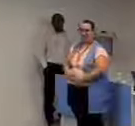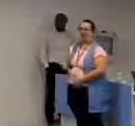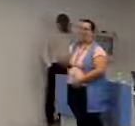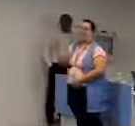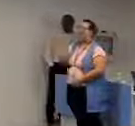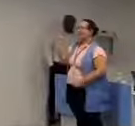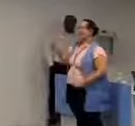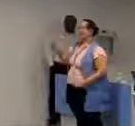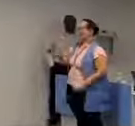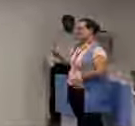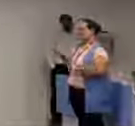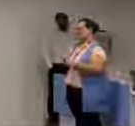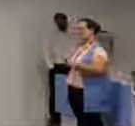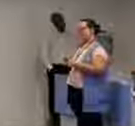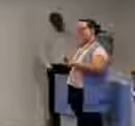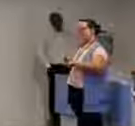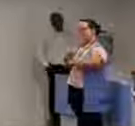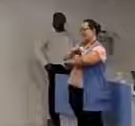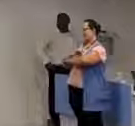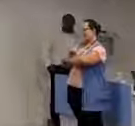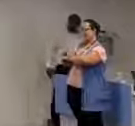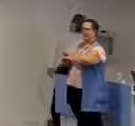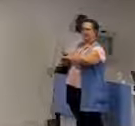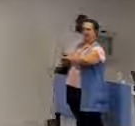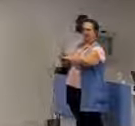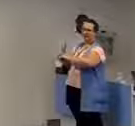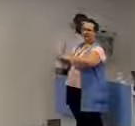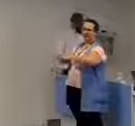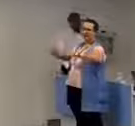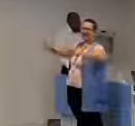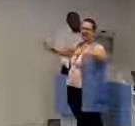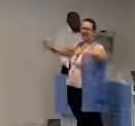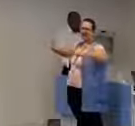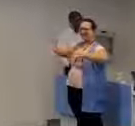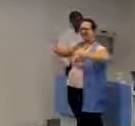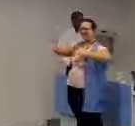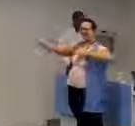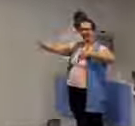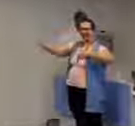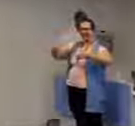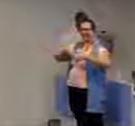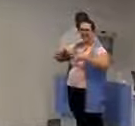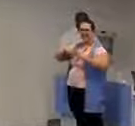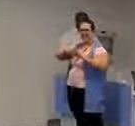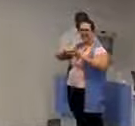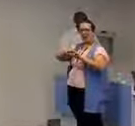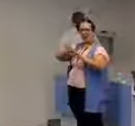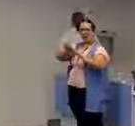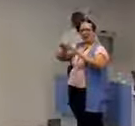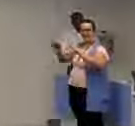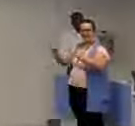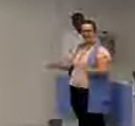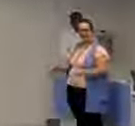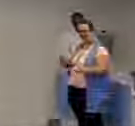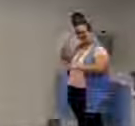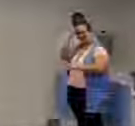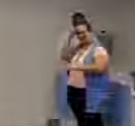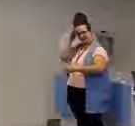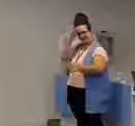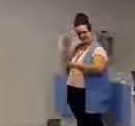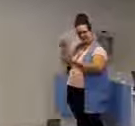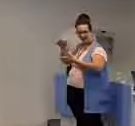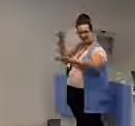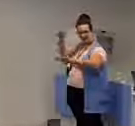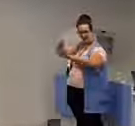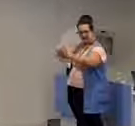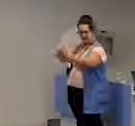assim que se fazia. Eram ambientes enormes, ó, cheios de prancheta e gente desenhando em cima no papel, ou no